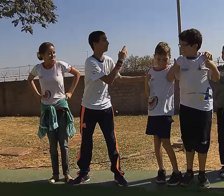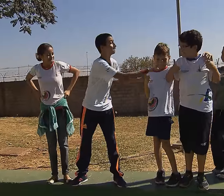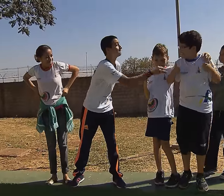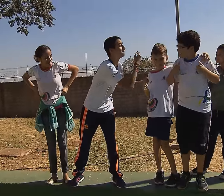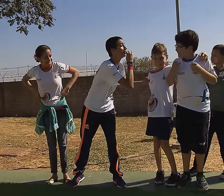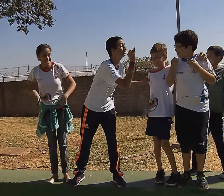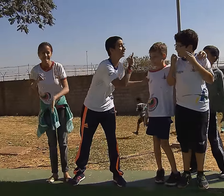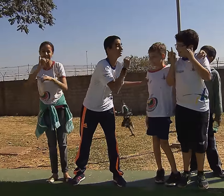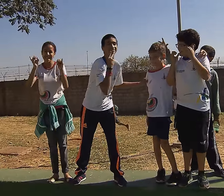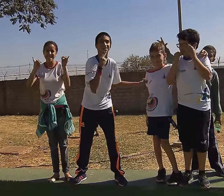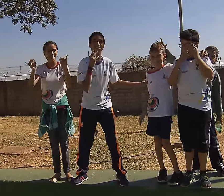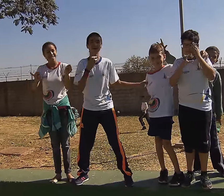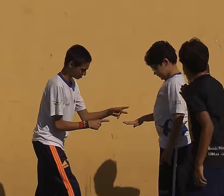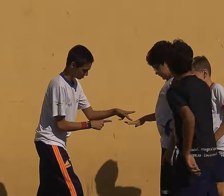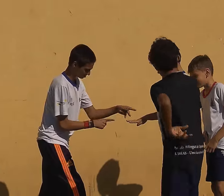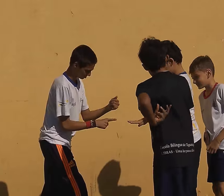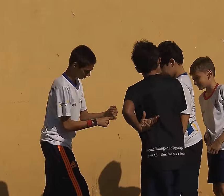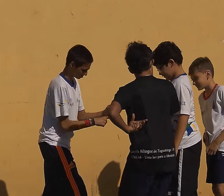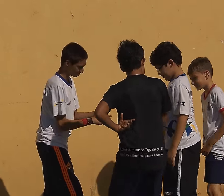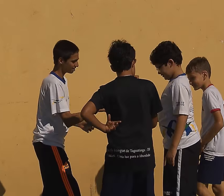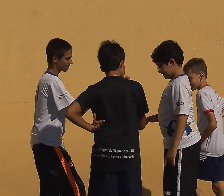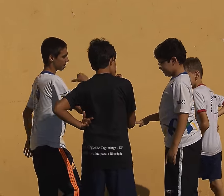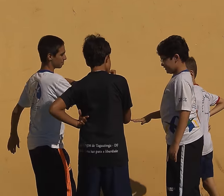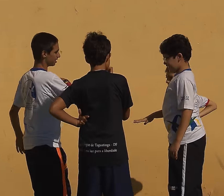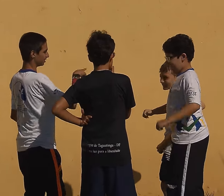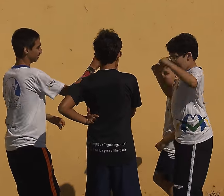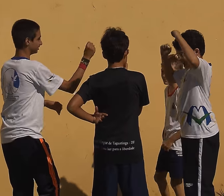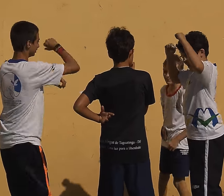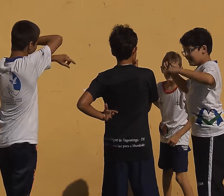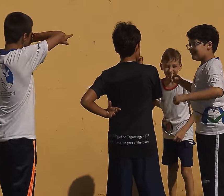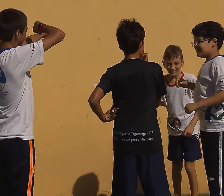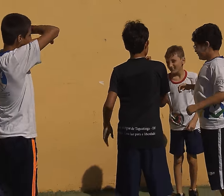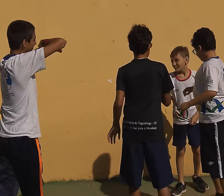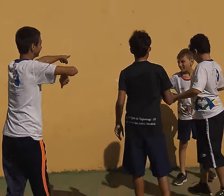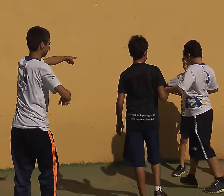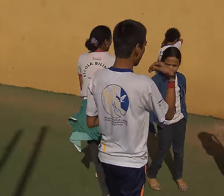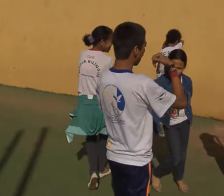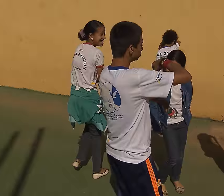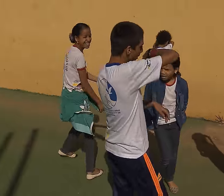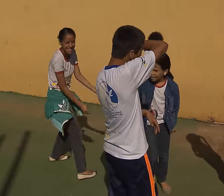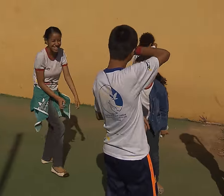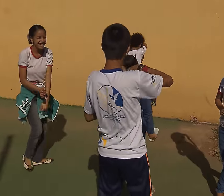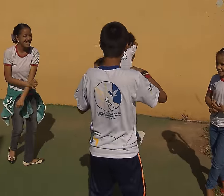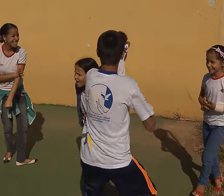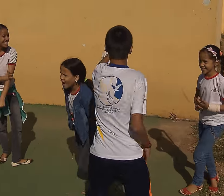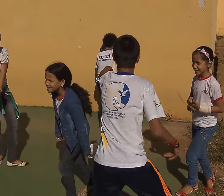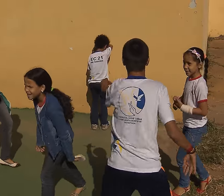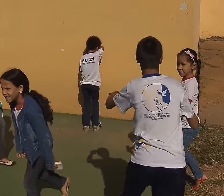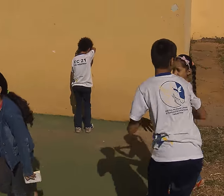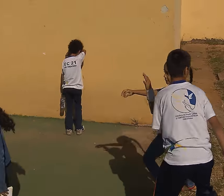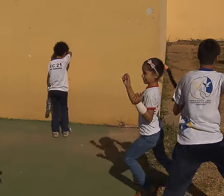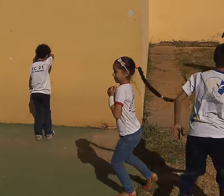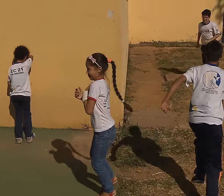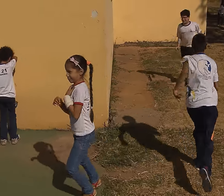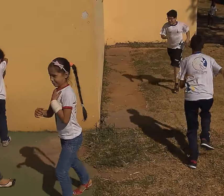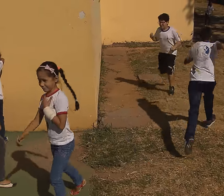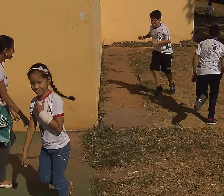bem cuidado desde cedo, mais vistosos serão os frutos. Na Escola Classe 21 de Taguatinga,